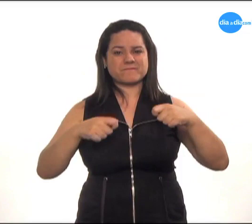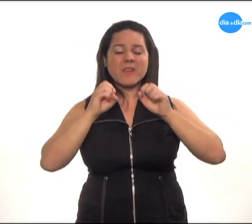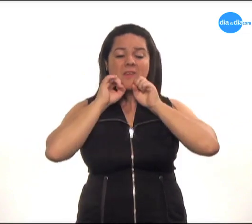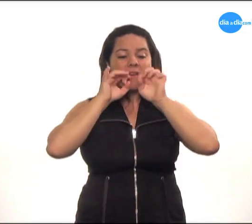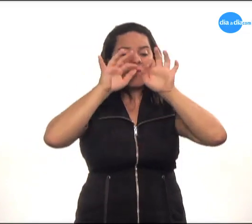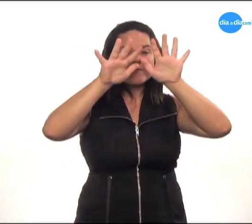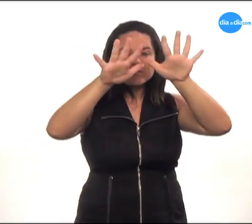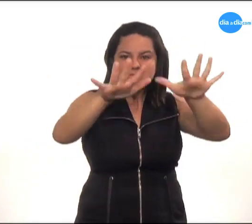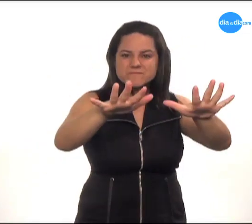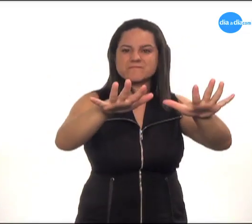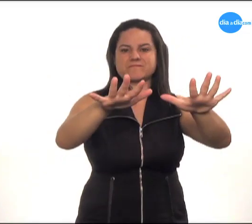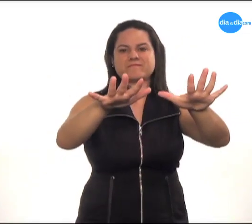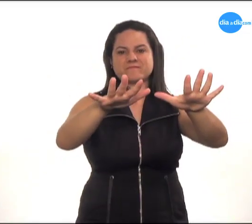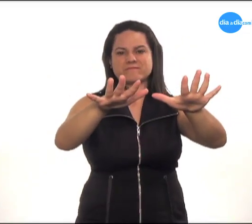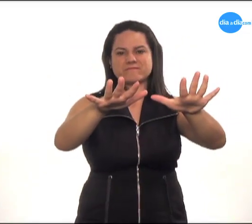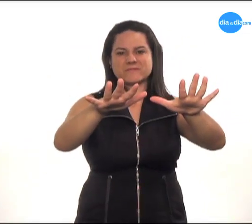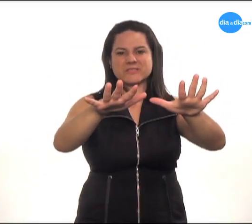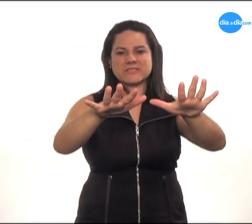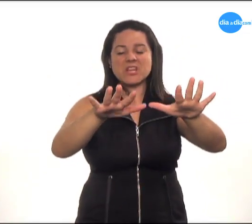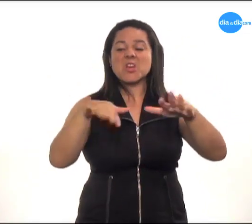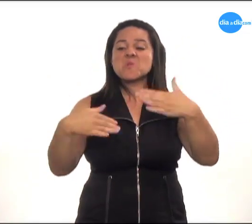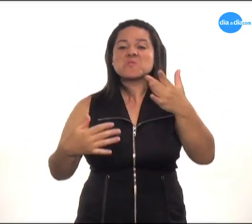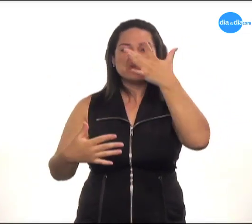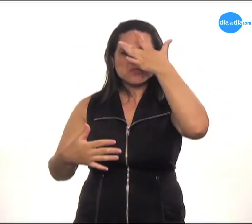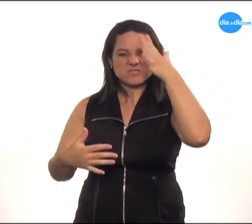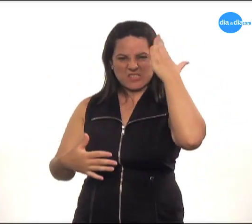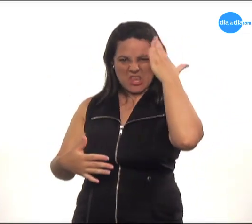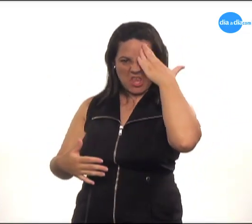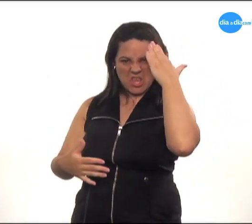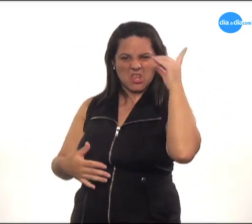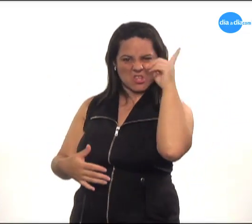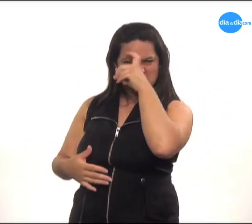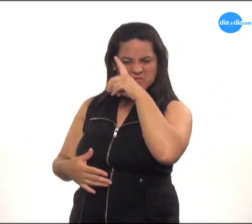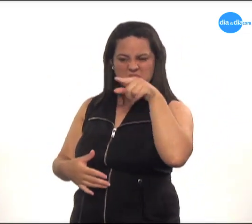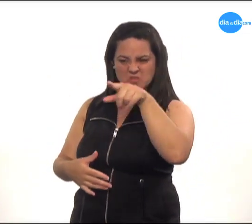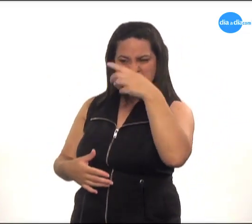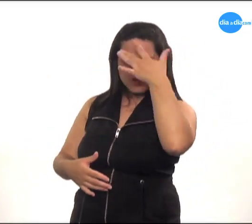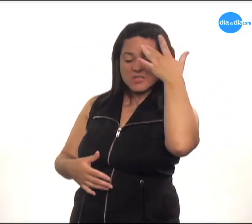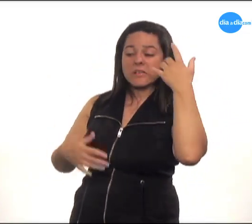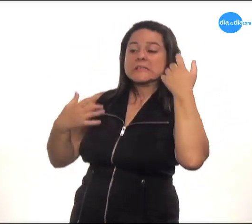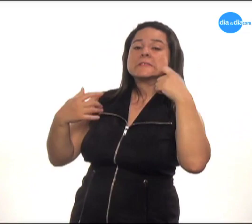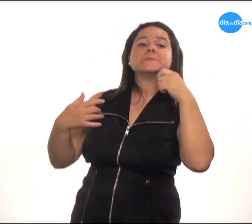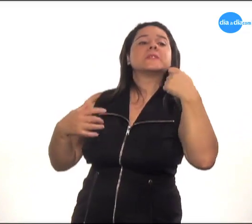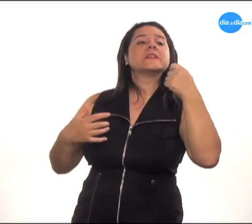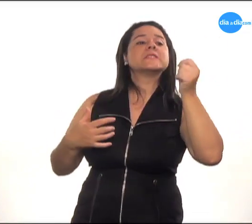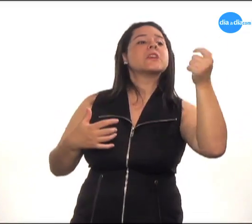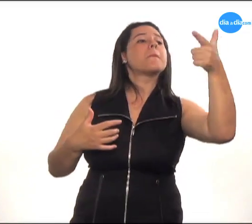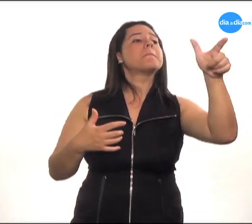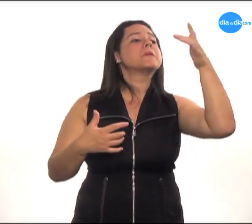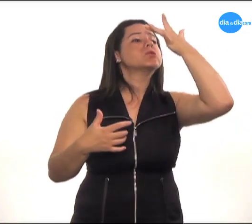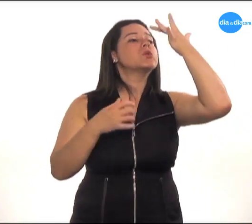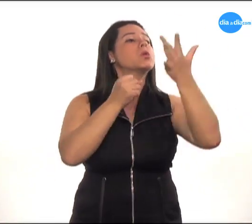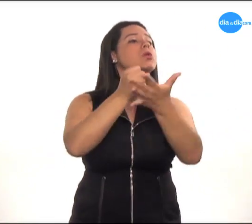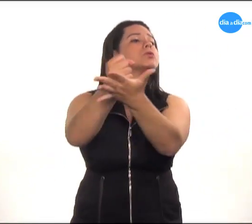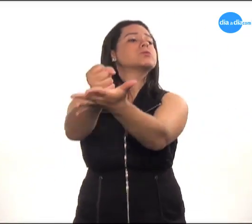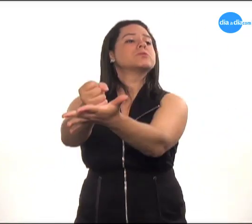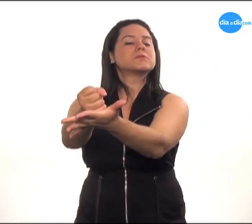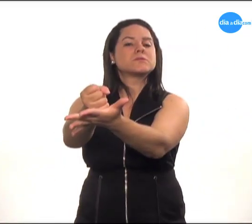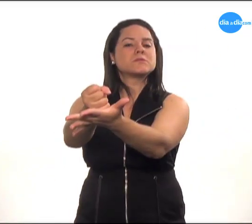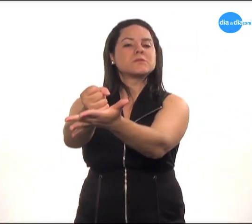problema, de uma necessidade de alguém, é muito fácil a gente dizer assim, alguém tem que fazer alguma coisa, enquanto que o Espírito Santo fala para mim e para